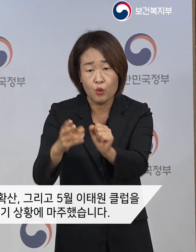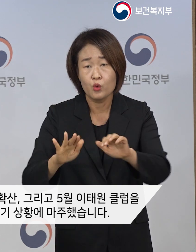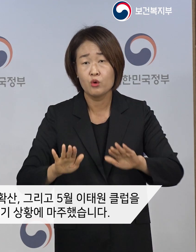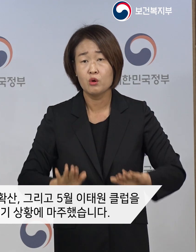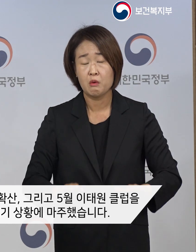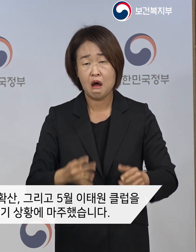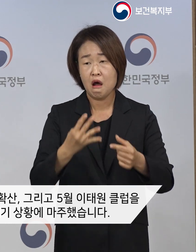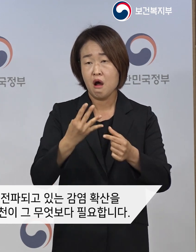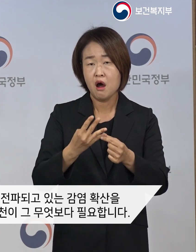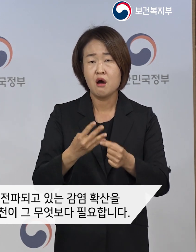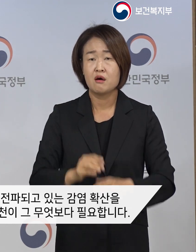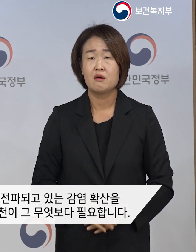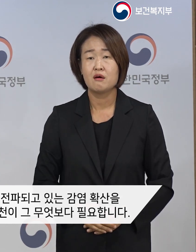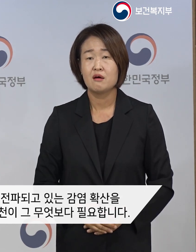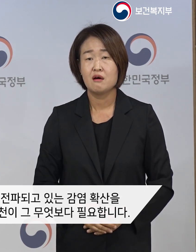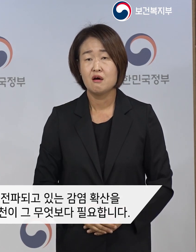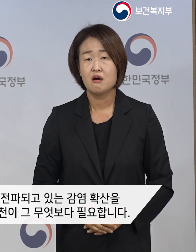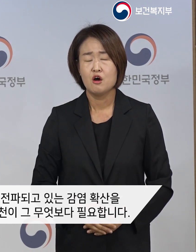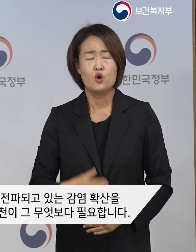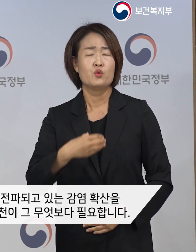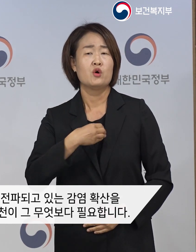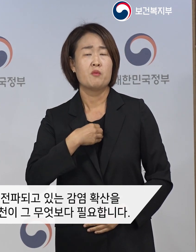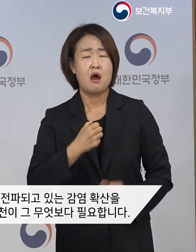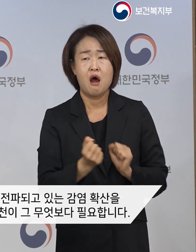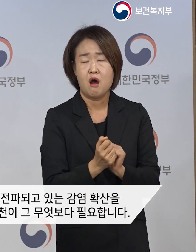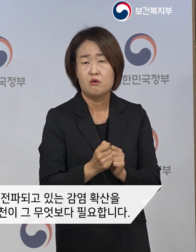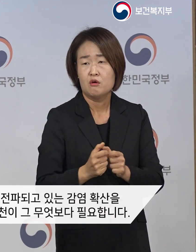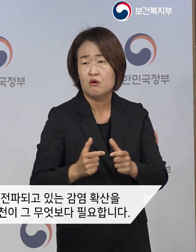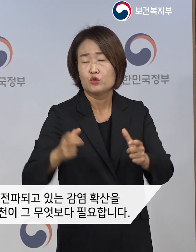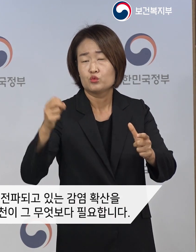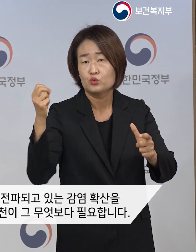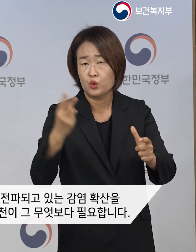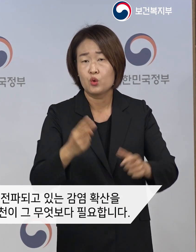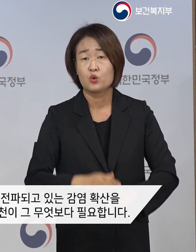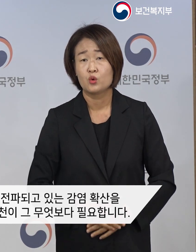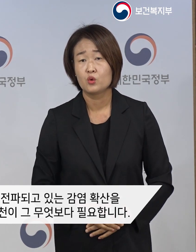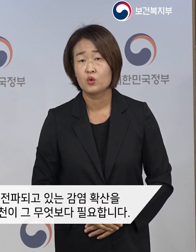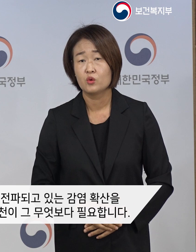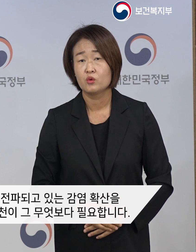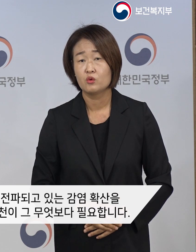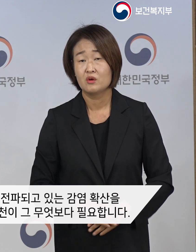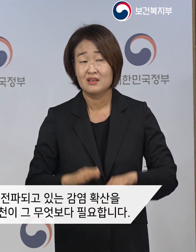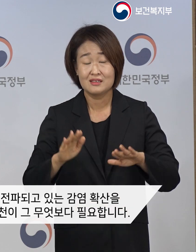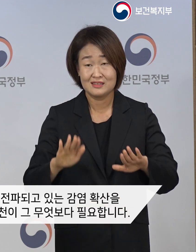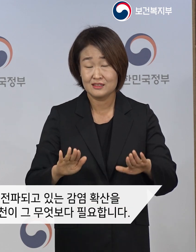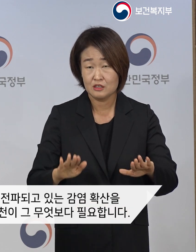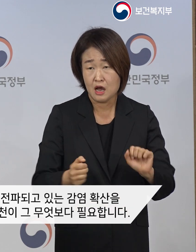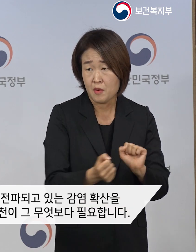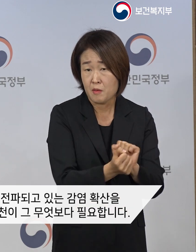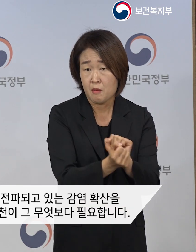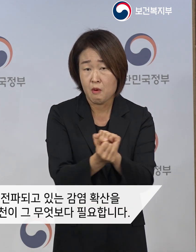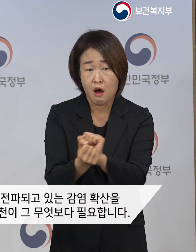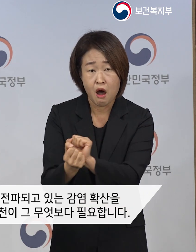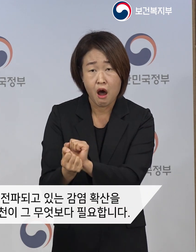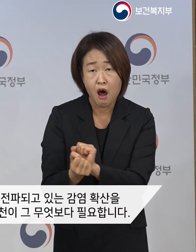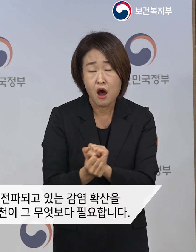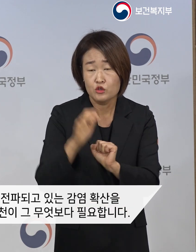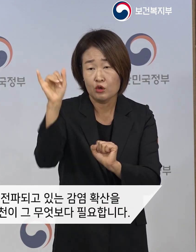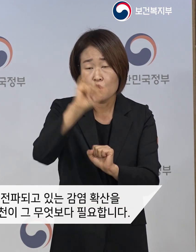마주했습니다. 지금과 같이 다양한 경로에서 여러 곳으로 전파되고 있는 감염 확산을 차단하기